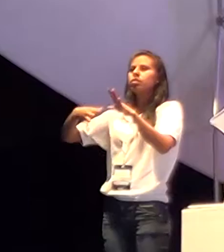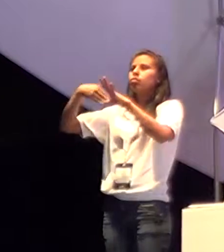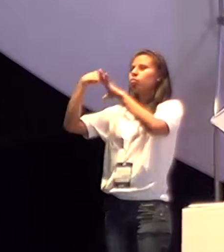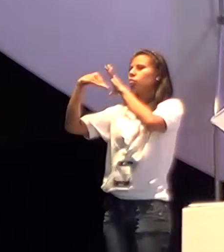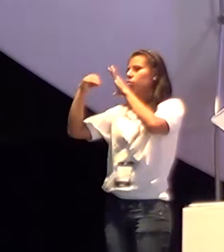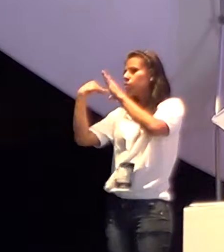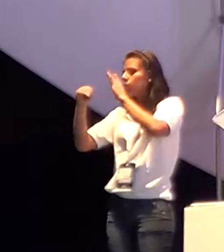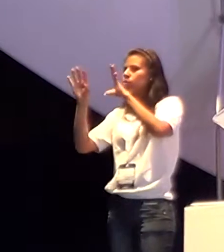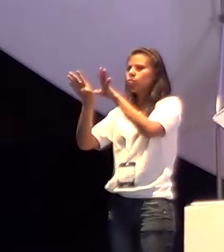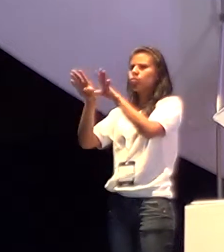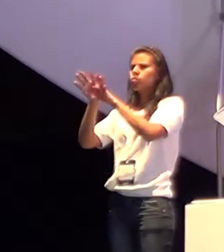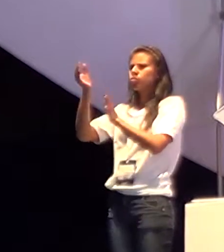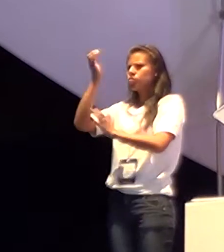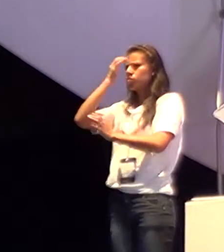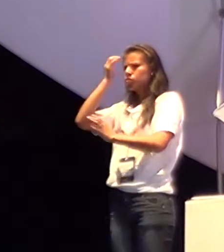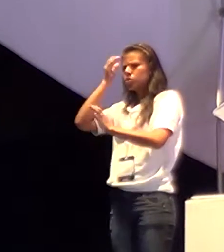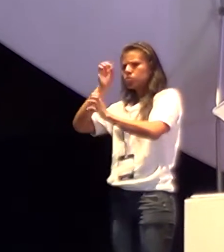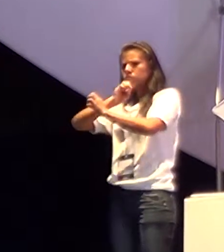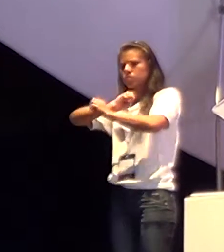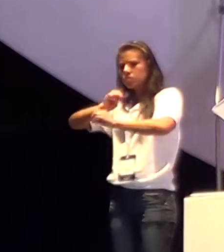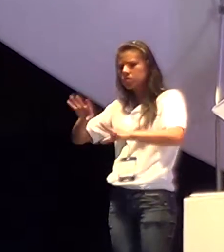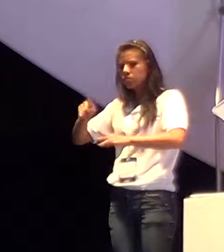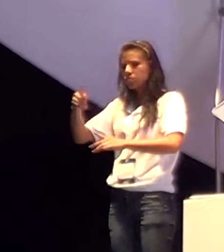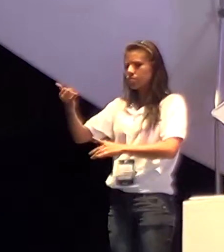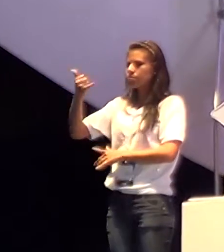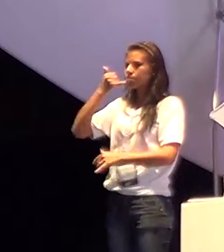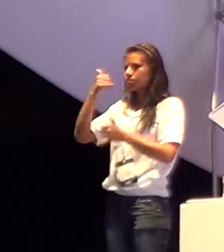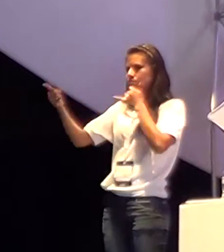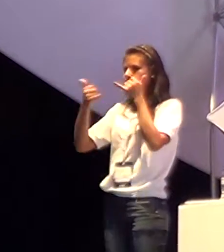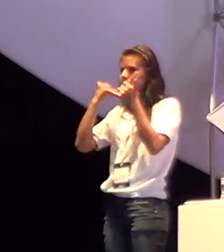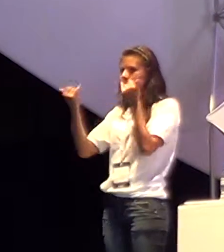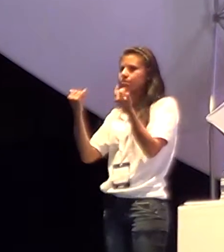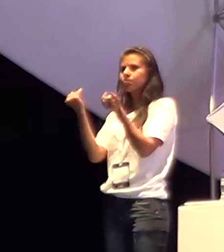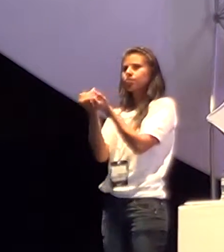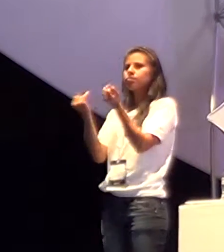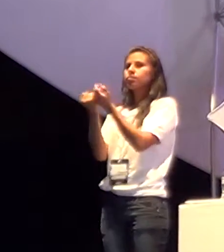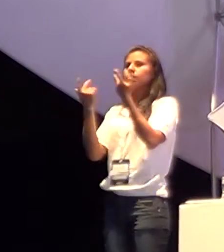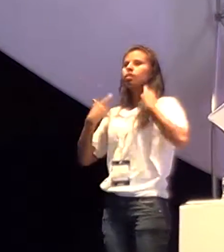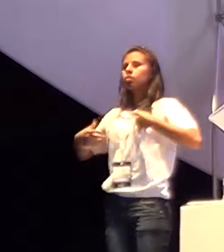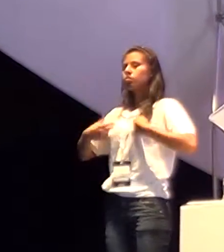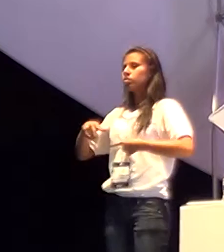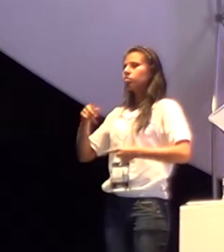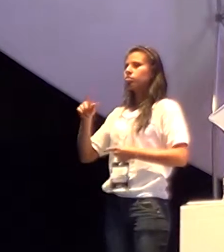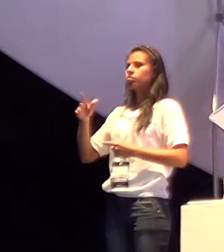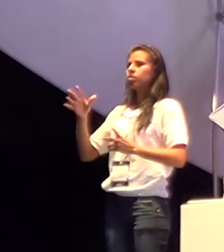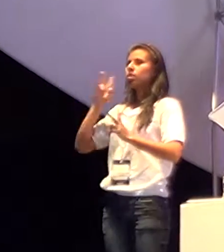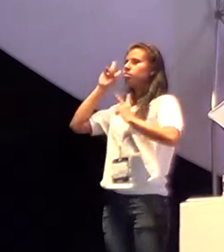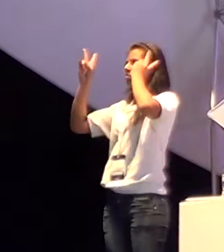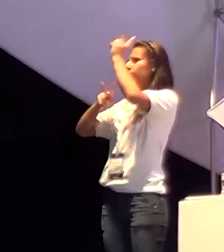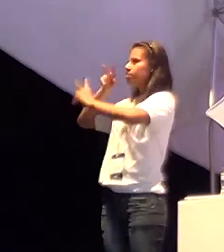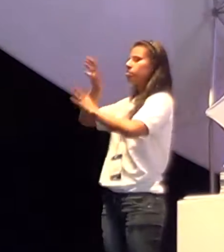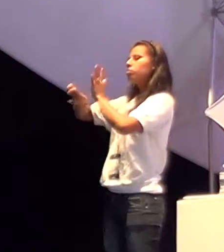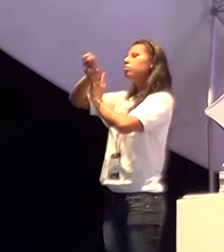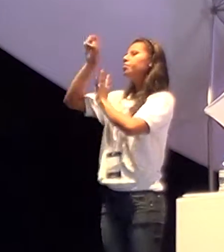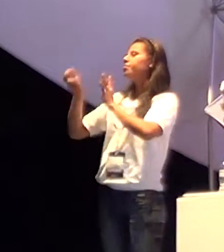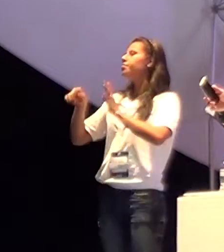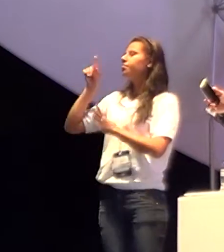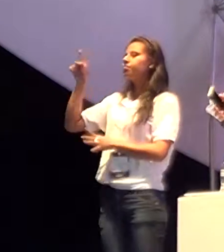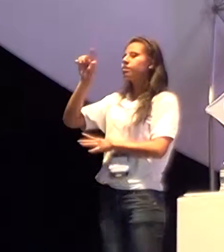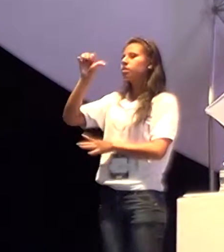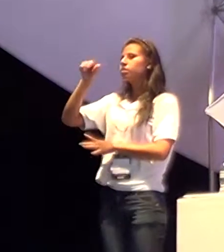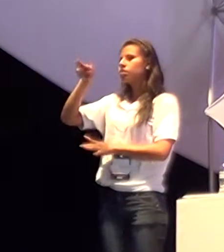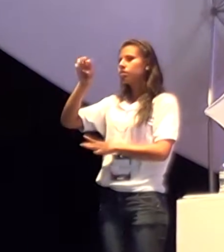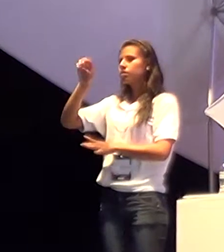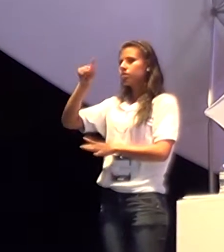cómo pasar conocimiento por teléfono a la gente que está visitando en mi país, en la Amazonia, por ejemplo, que es